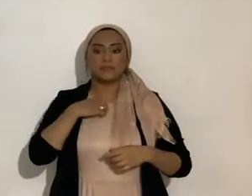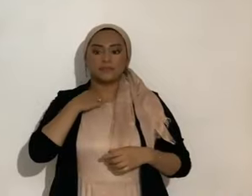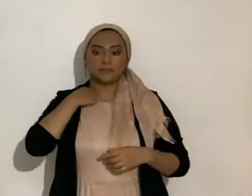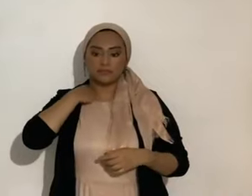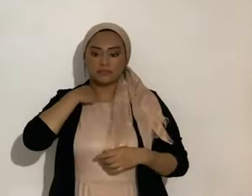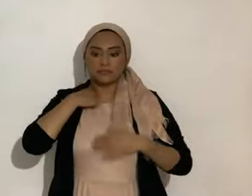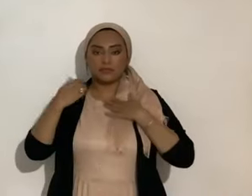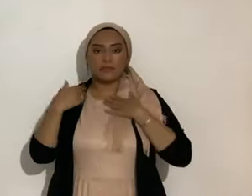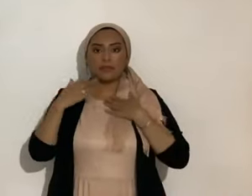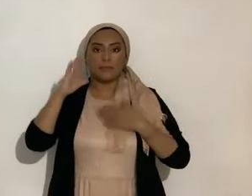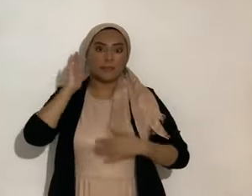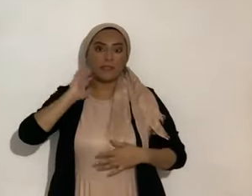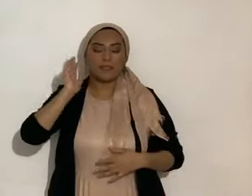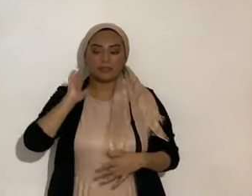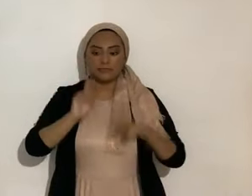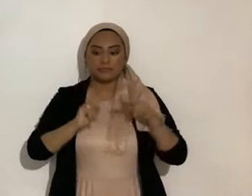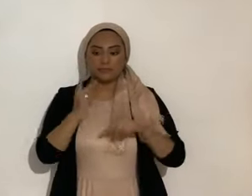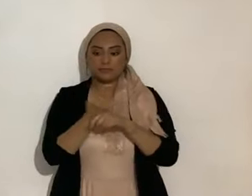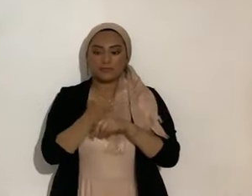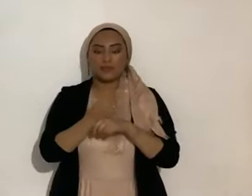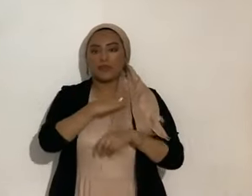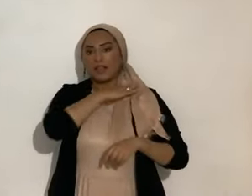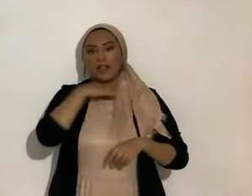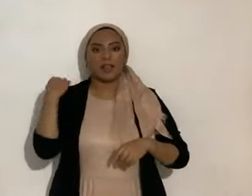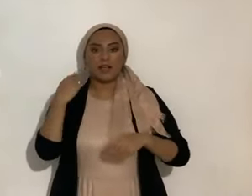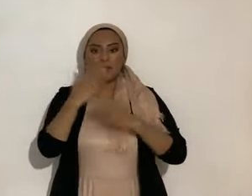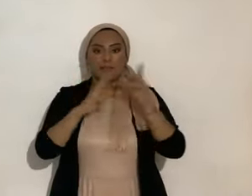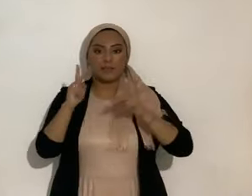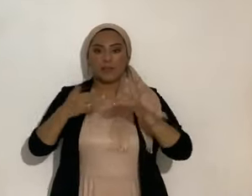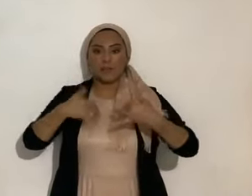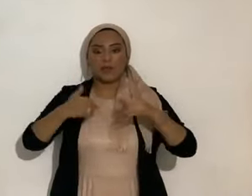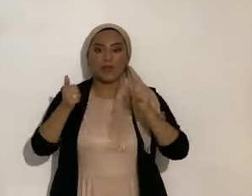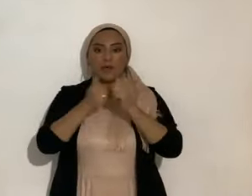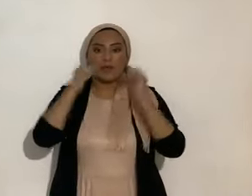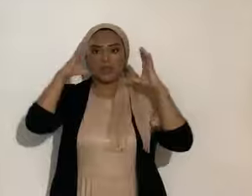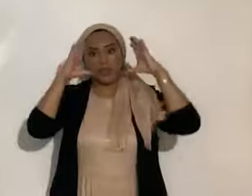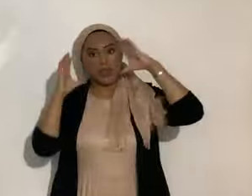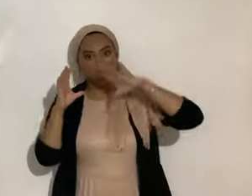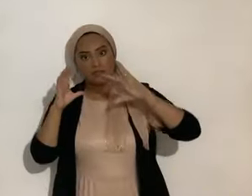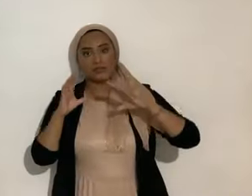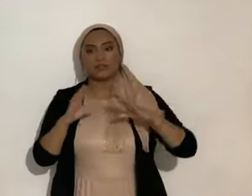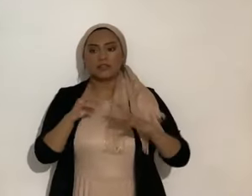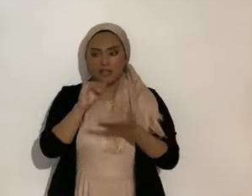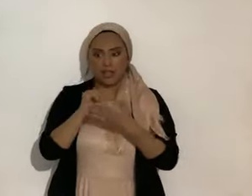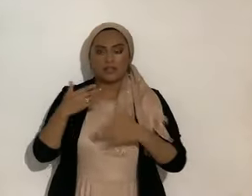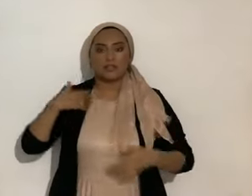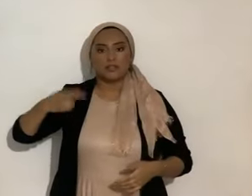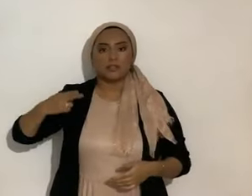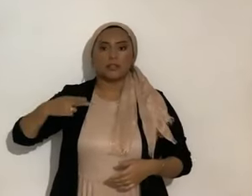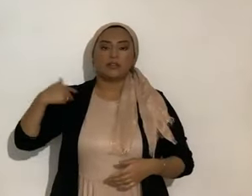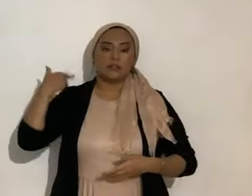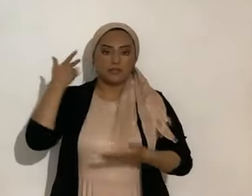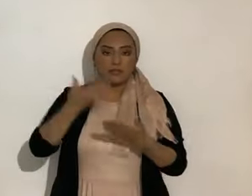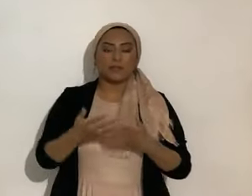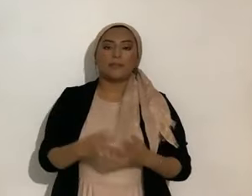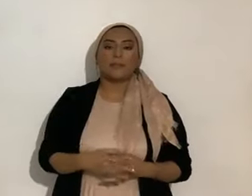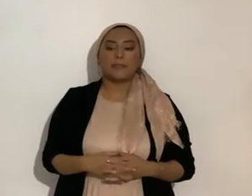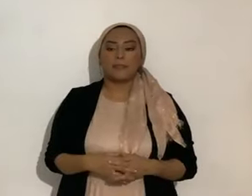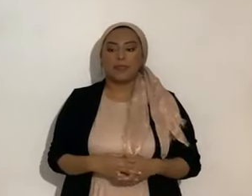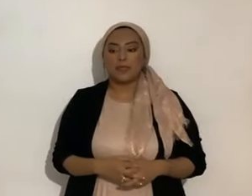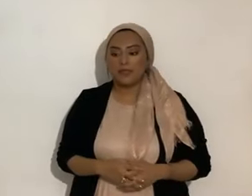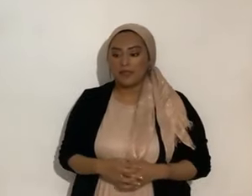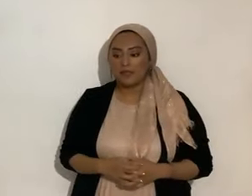¿sí? Porque era cuando decapitaban a la gente y jugaban con las cabezas, eso tiene su historia. Bueno, pero no quiero entrar en